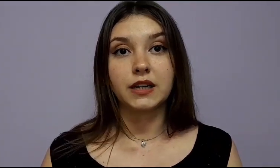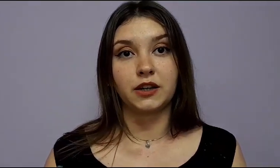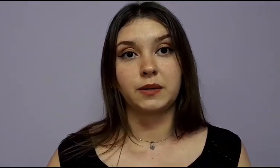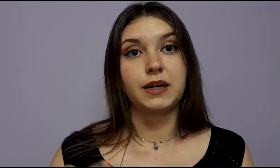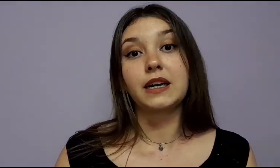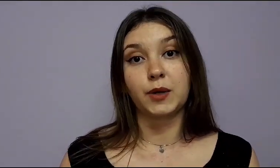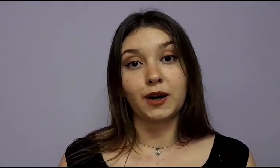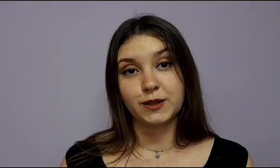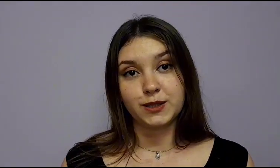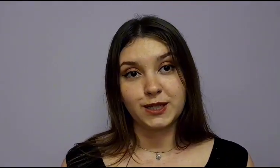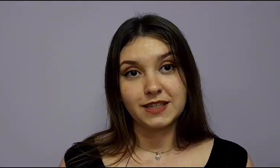y que lo terminan en buenas condiciones. Gracias. Gracias.